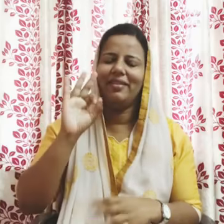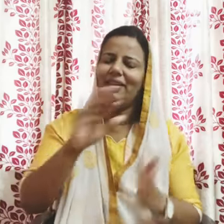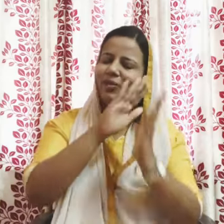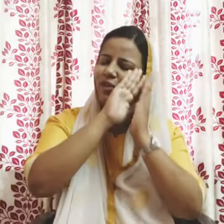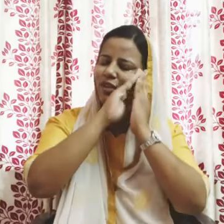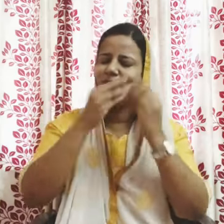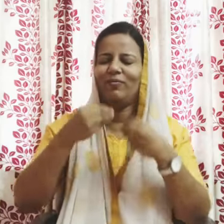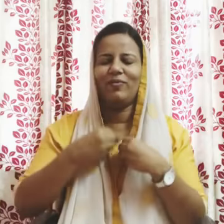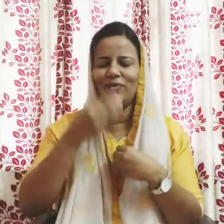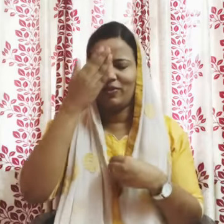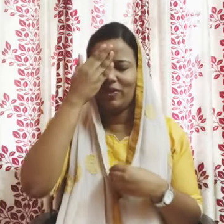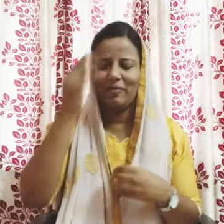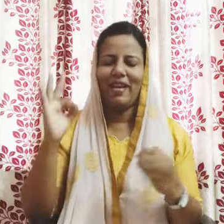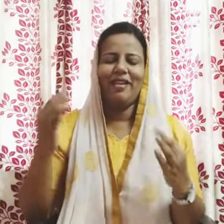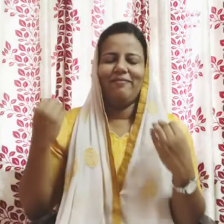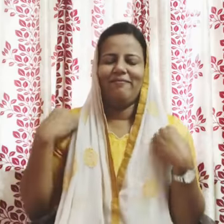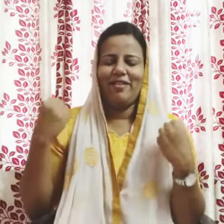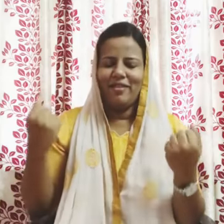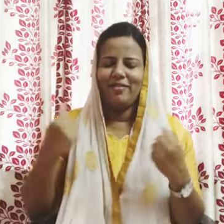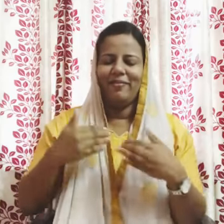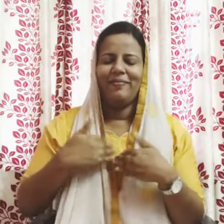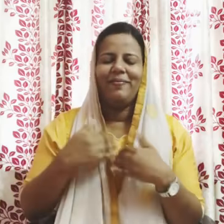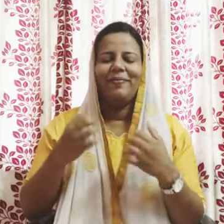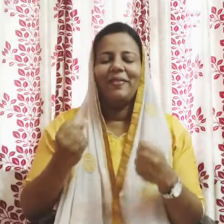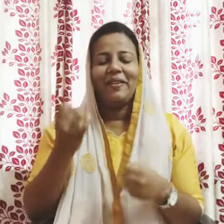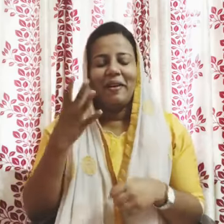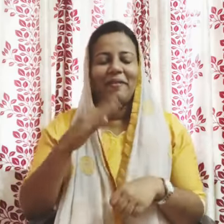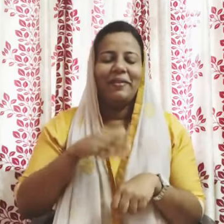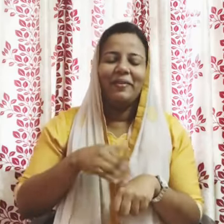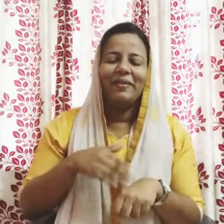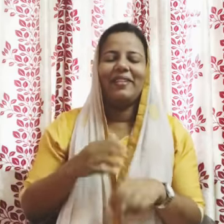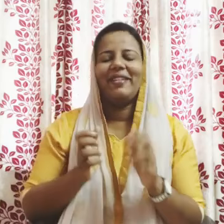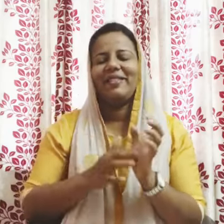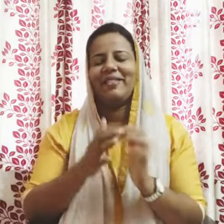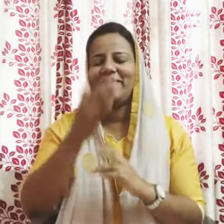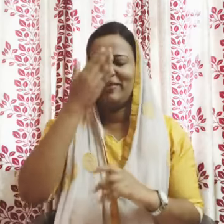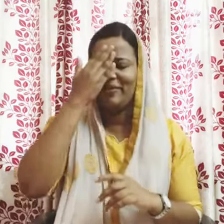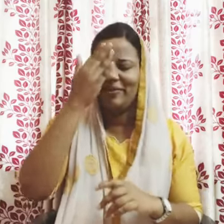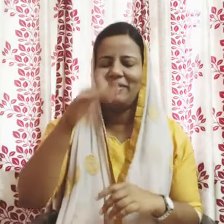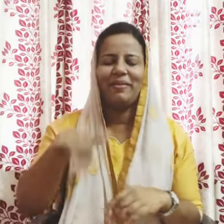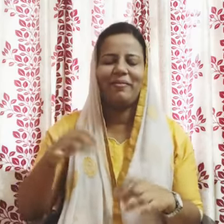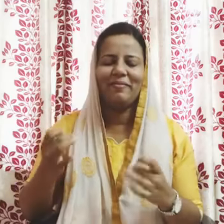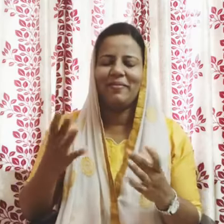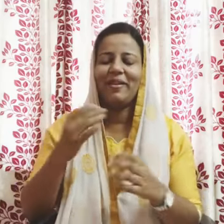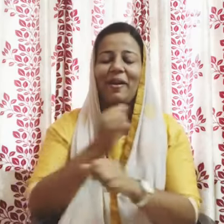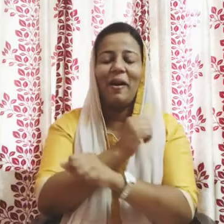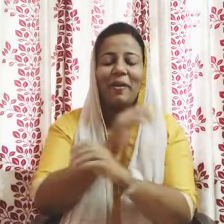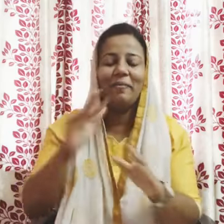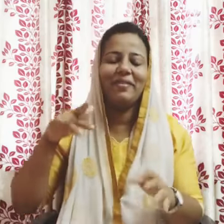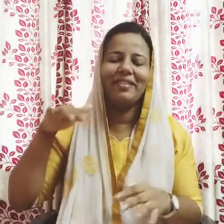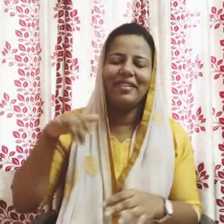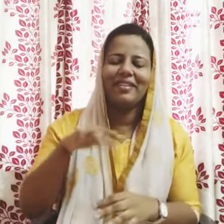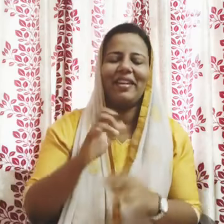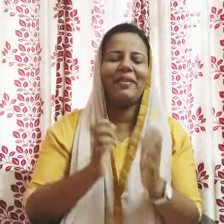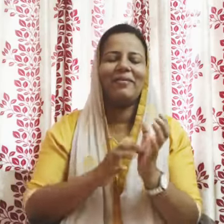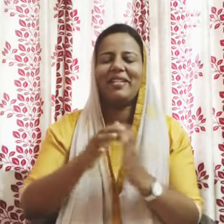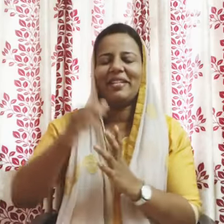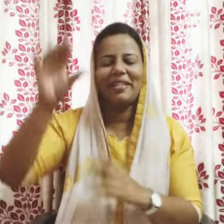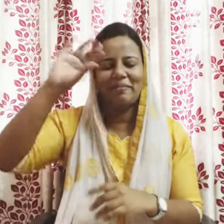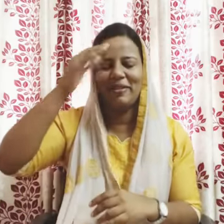തന്ന നല്ല ഉറക്കത്തിനായിട്ട് സ്തോത്രം. ആരോഗ്യത്തോടെ സൗഖ്യത്തോടെ ഞങ്ങളെ ഉണർത്തിയതിനായിട്ട് സ്തോത്രം. ഈ പകൽക്കാലം ഞങ്ങളെ അത്ഭുതകരമായി പരിപാലിക്കുന്ന കൃപകൾക്കായി